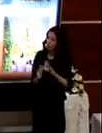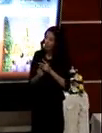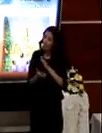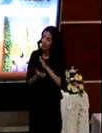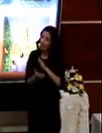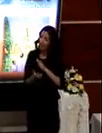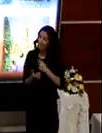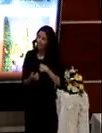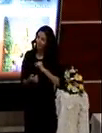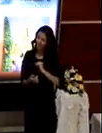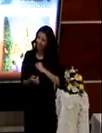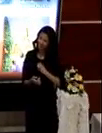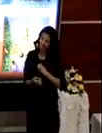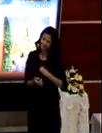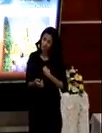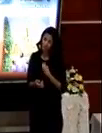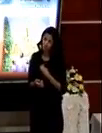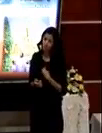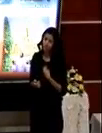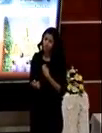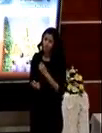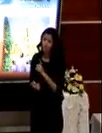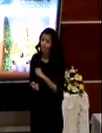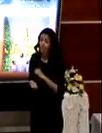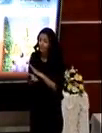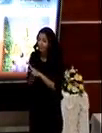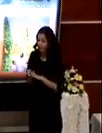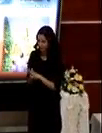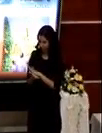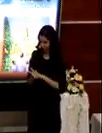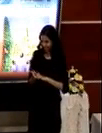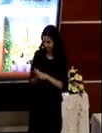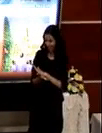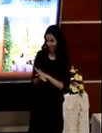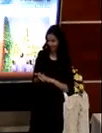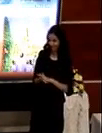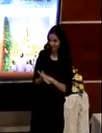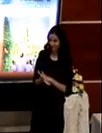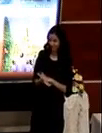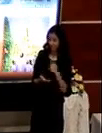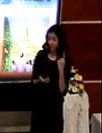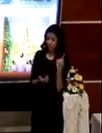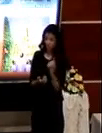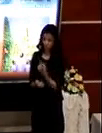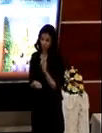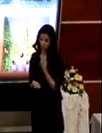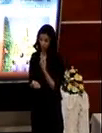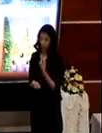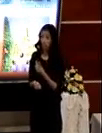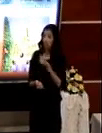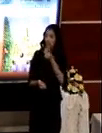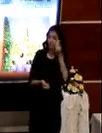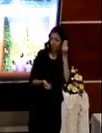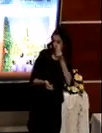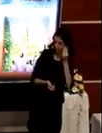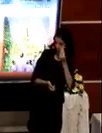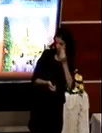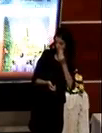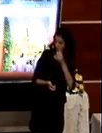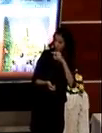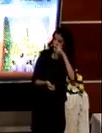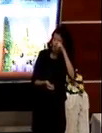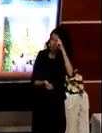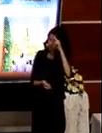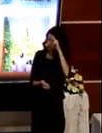Si cumpliéramos el objetivo que Dios ha fijado en este día, nadie sufriría de soledad. Porque el sábado